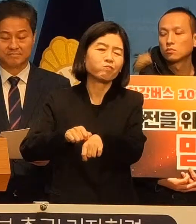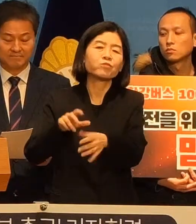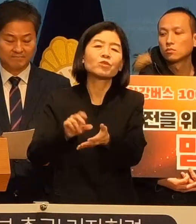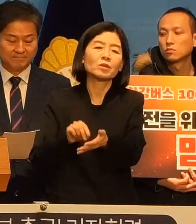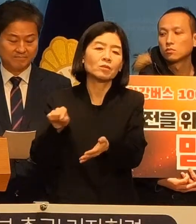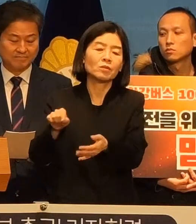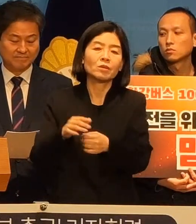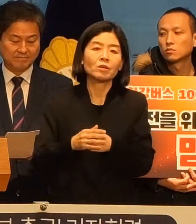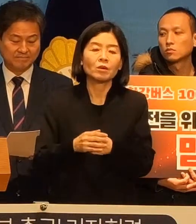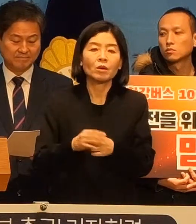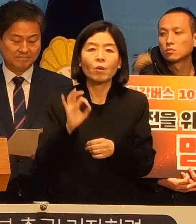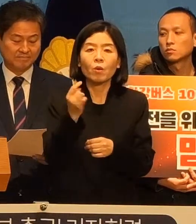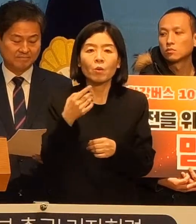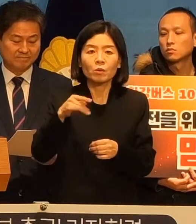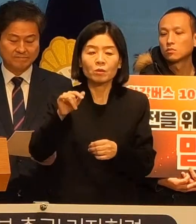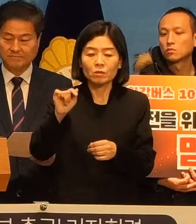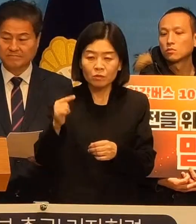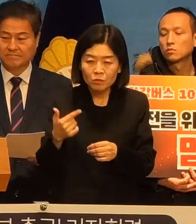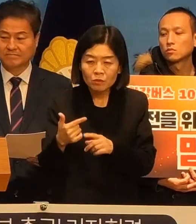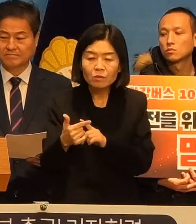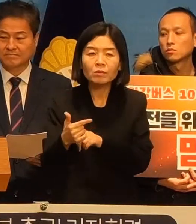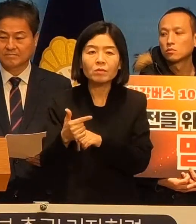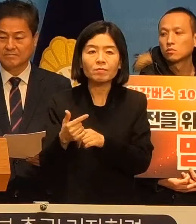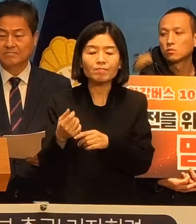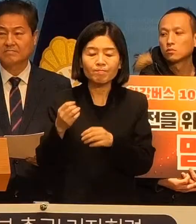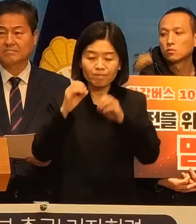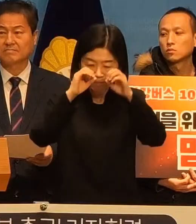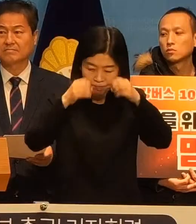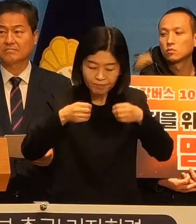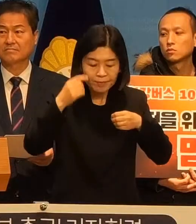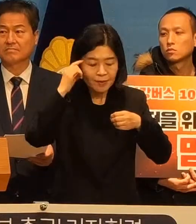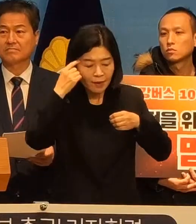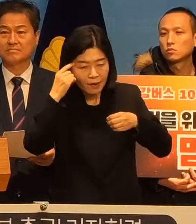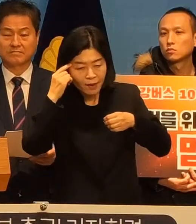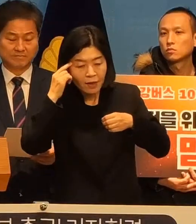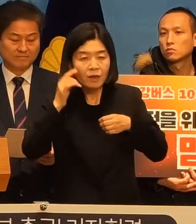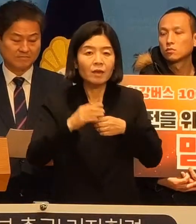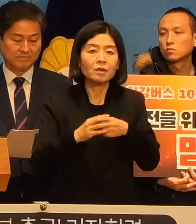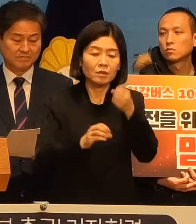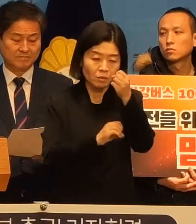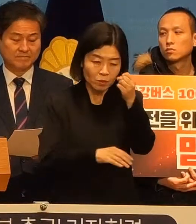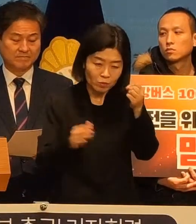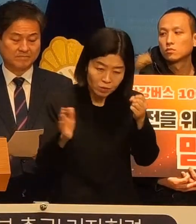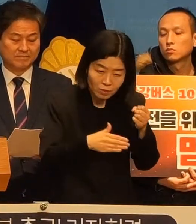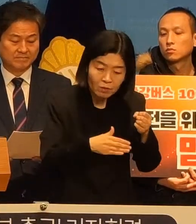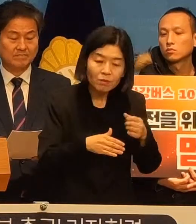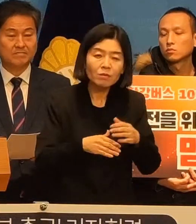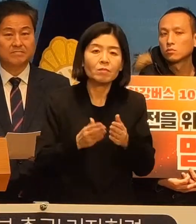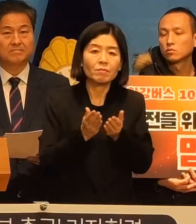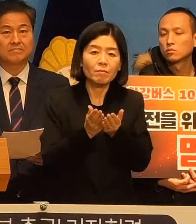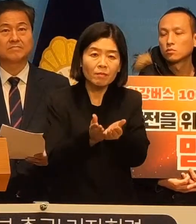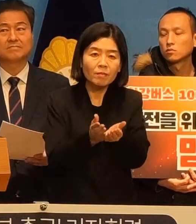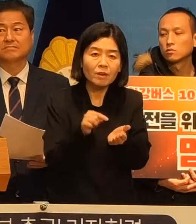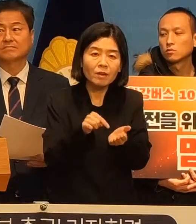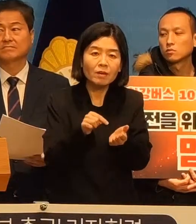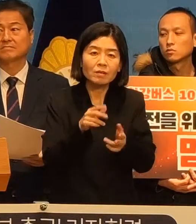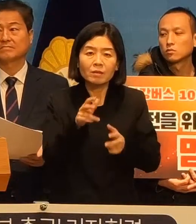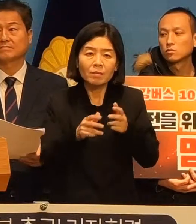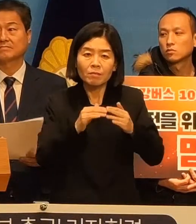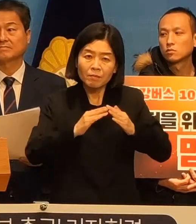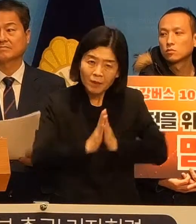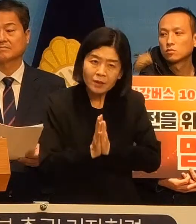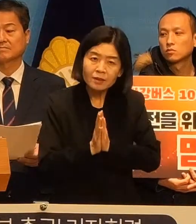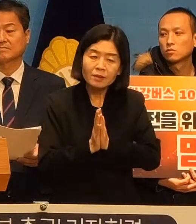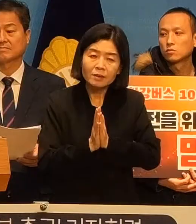오세훈 시장이 다시 한번 돌아보고 근본적으로 이 사업 자체를 폐기하는 것을 중심으로 방향을